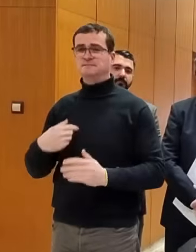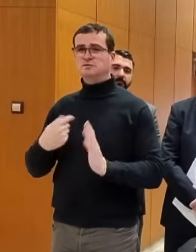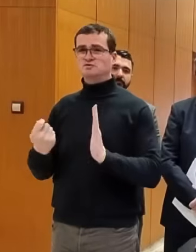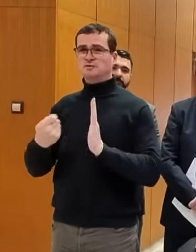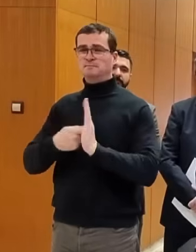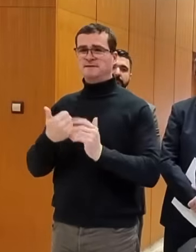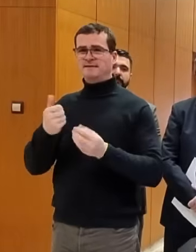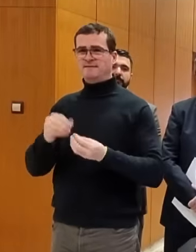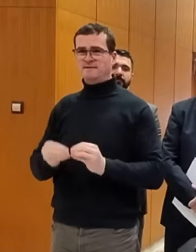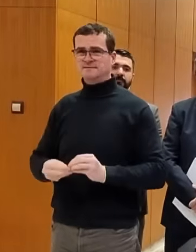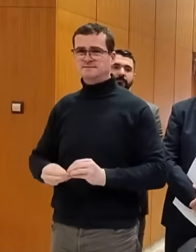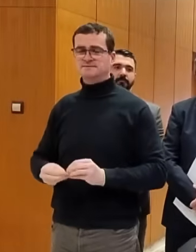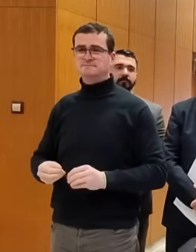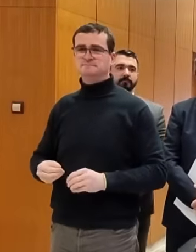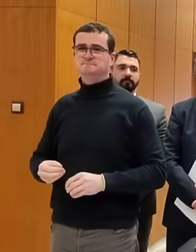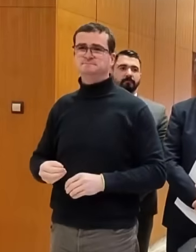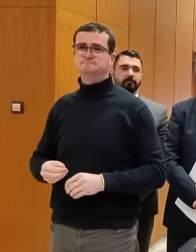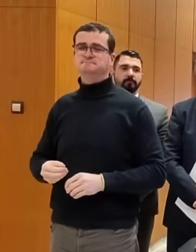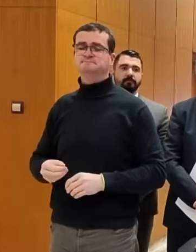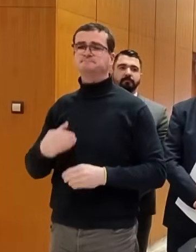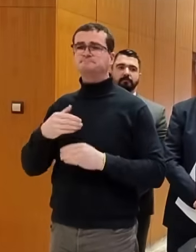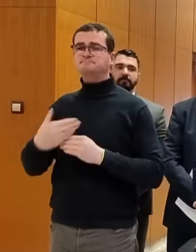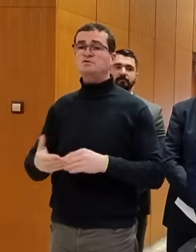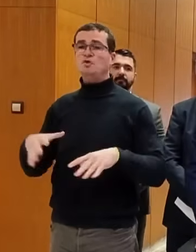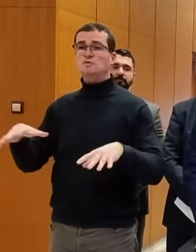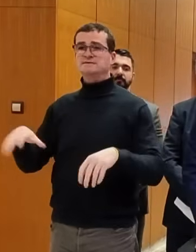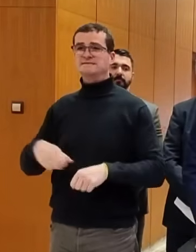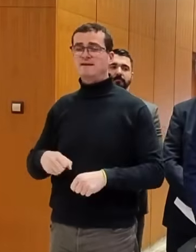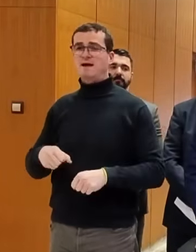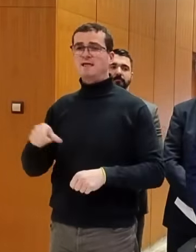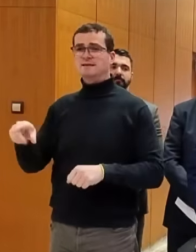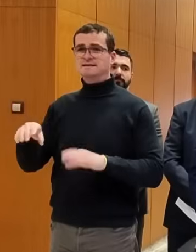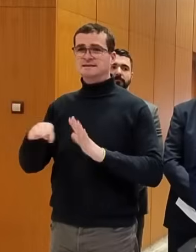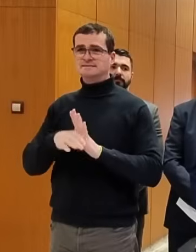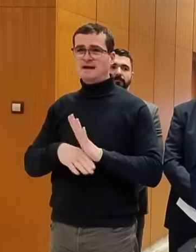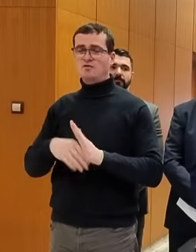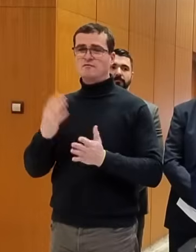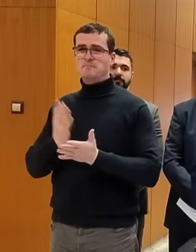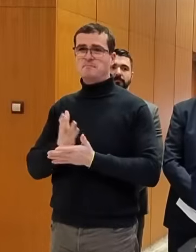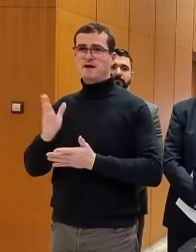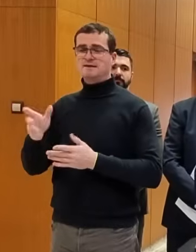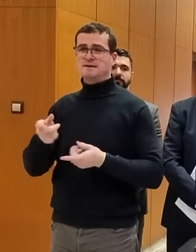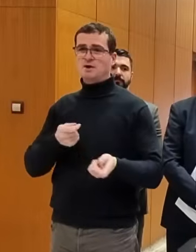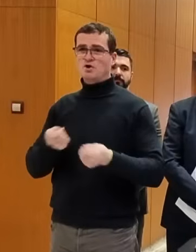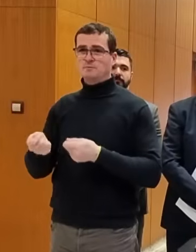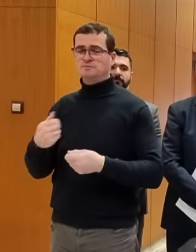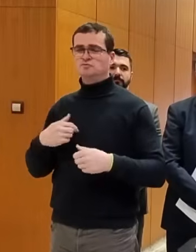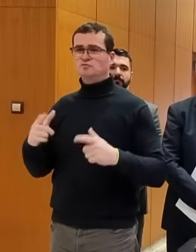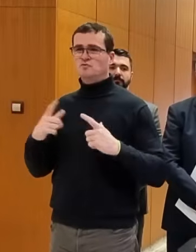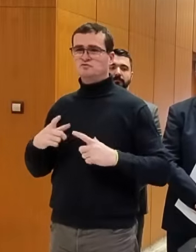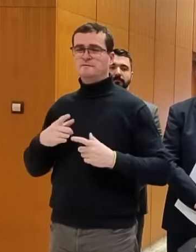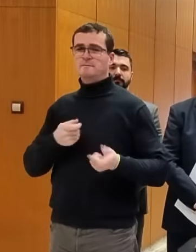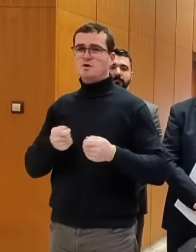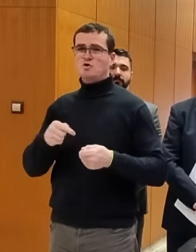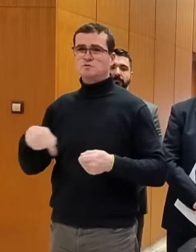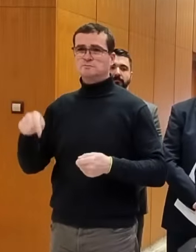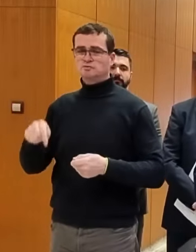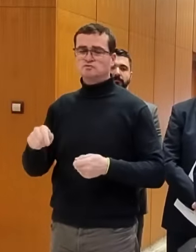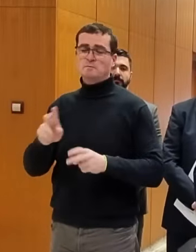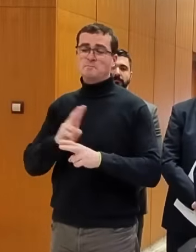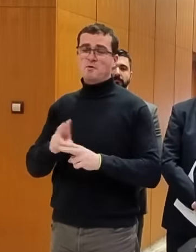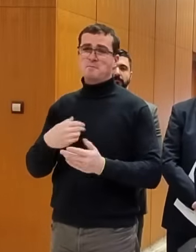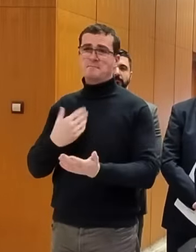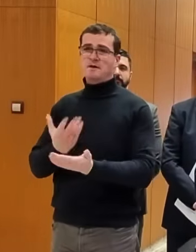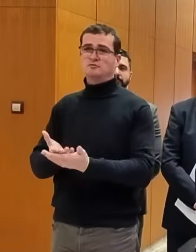ešte, dámy a páni, že po schválení príslušných zákonov, ktoré sa týkajú rozpočtu, očakávame, že rozpočet by mohol